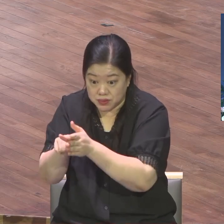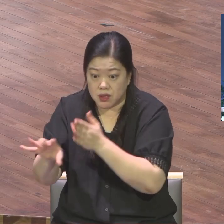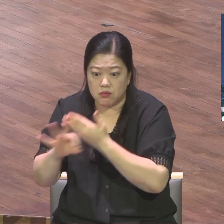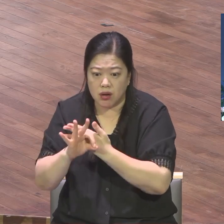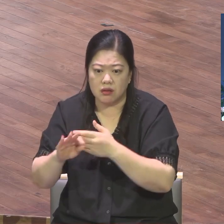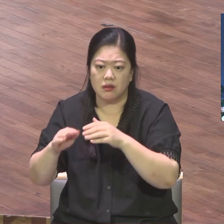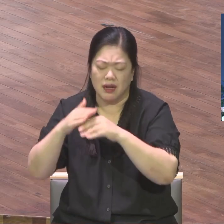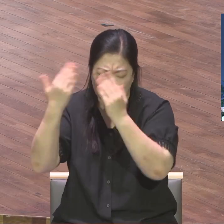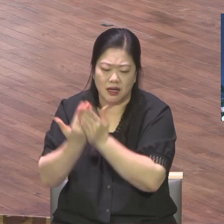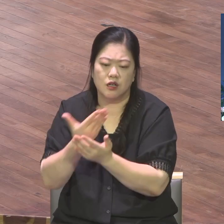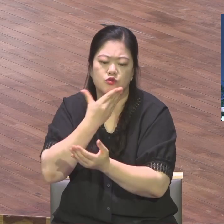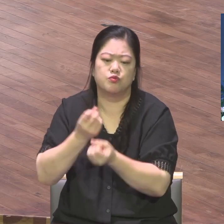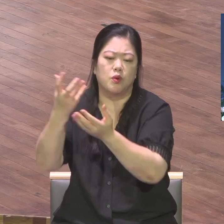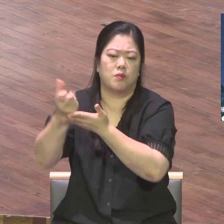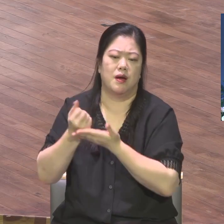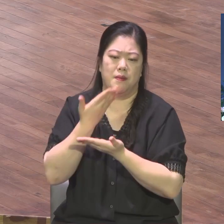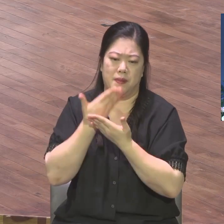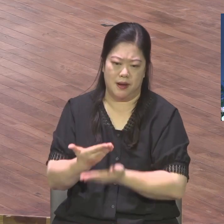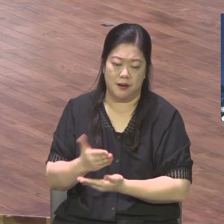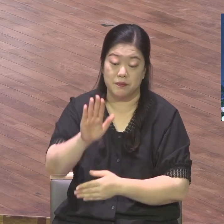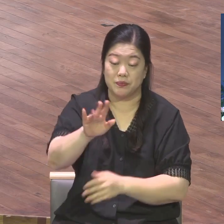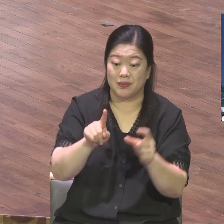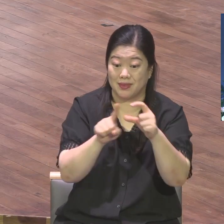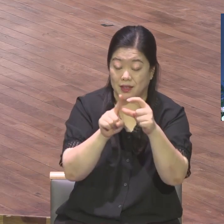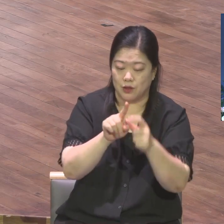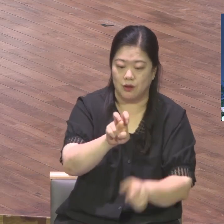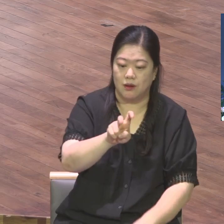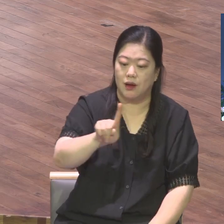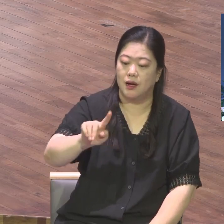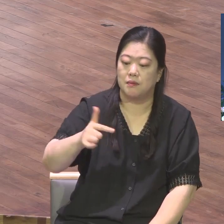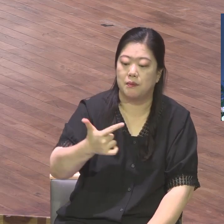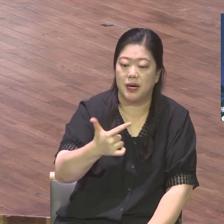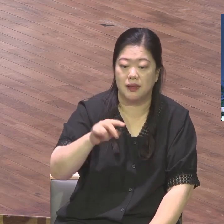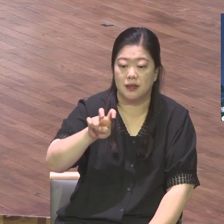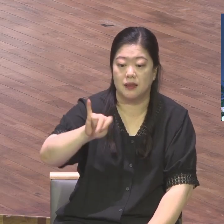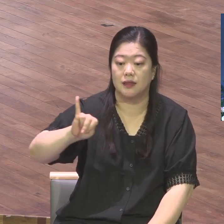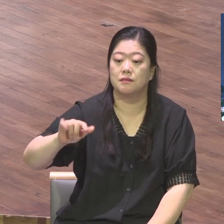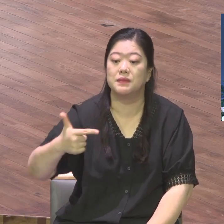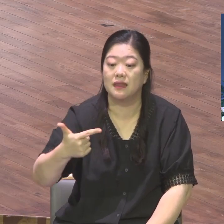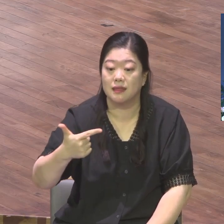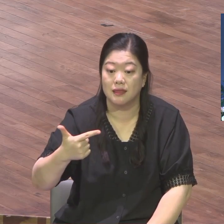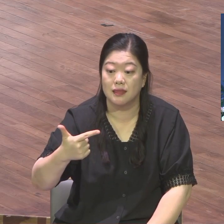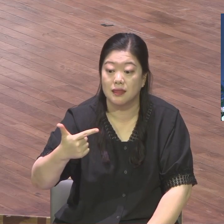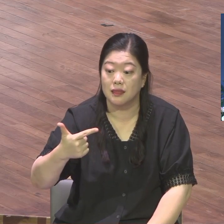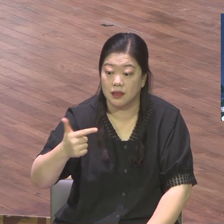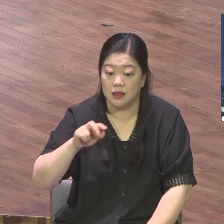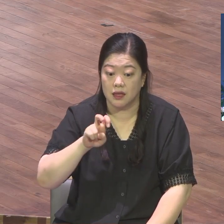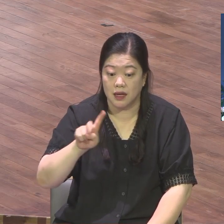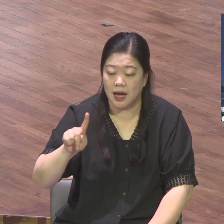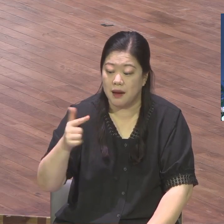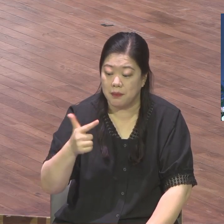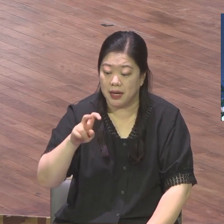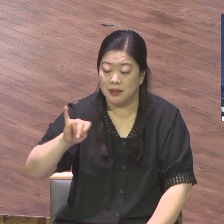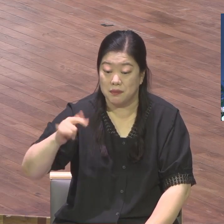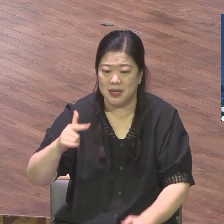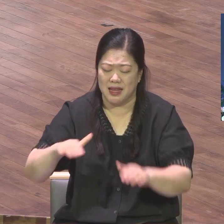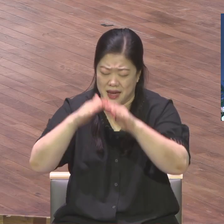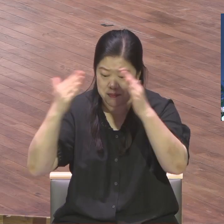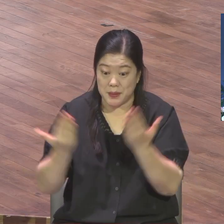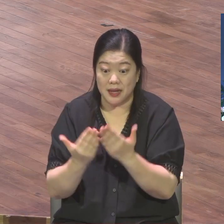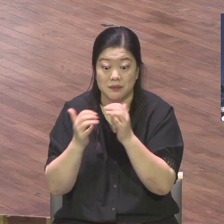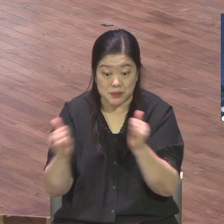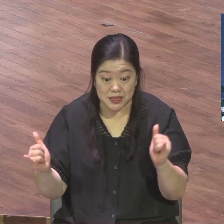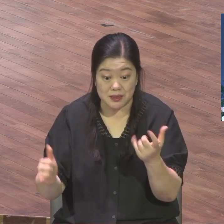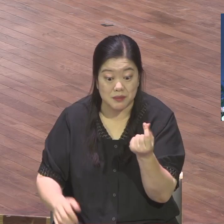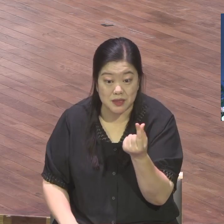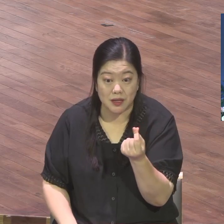특별히 여기에다가 만민에게라고 말을 놔줘. 만민에게 이 헬라말로 파세테 크티세이,